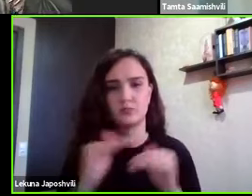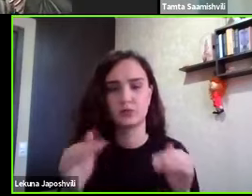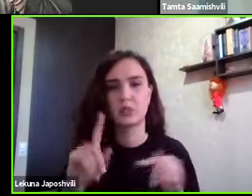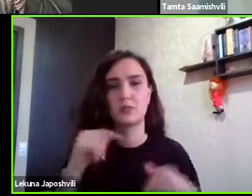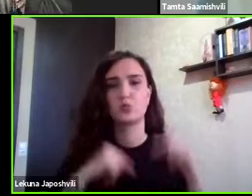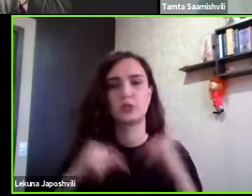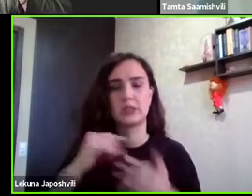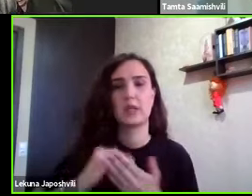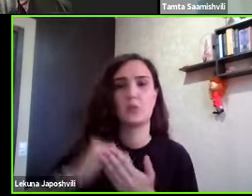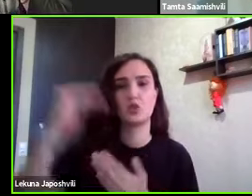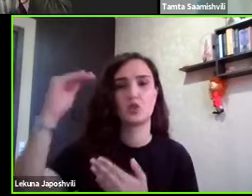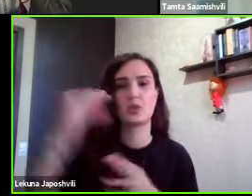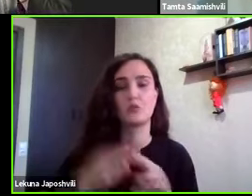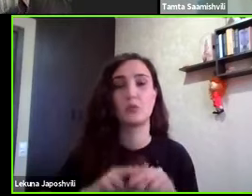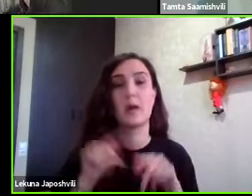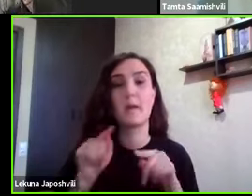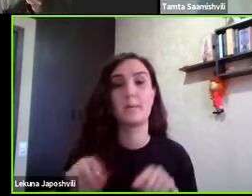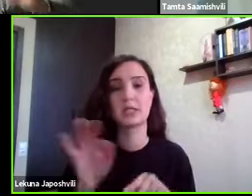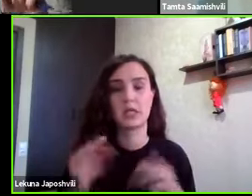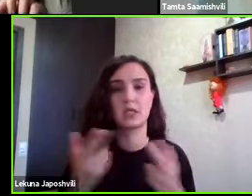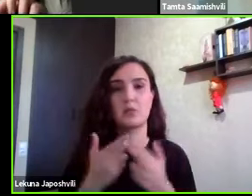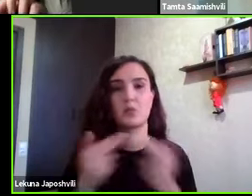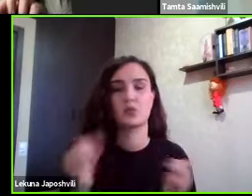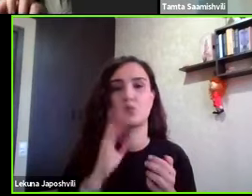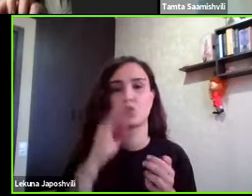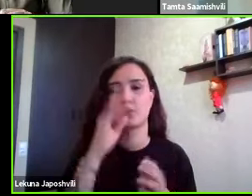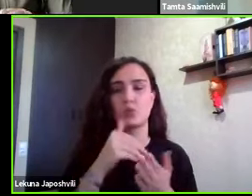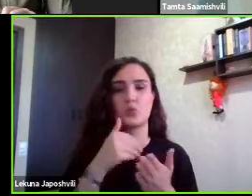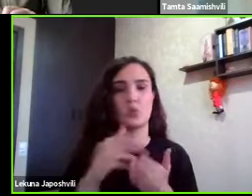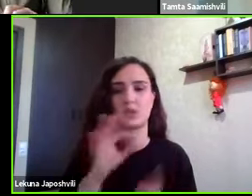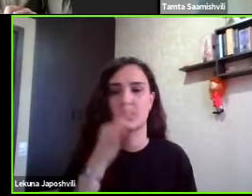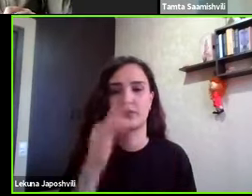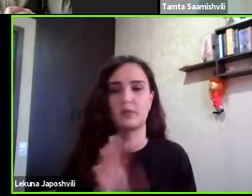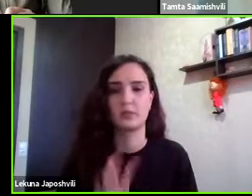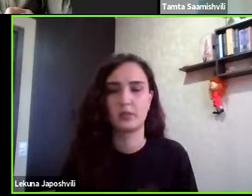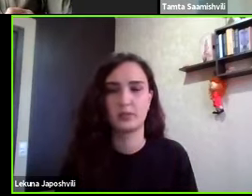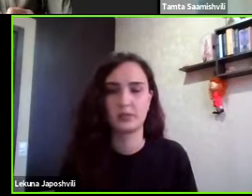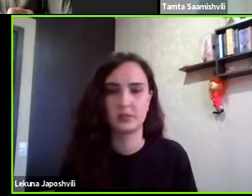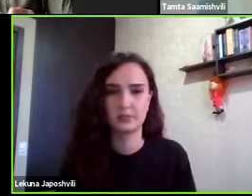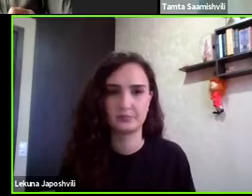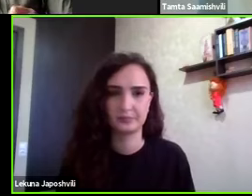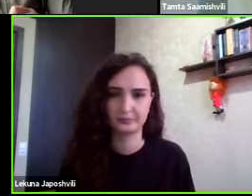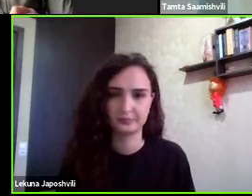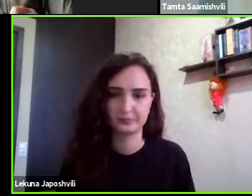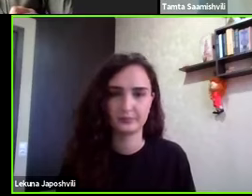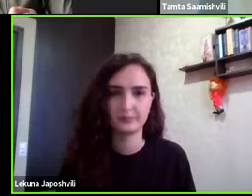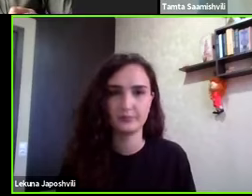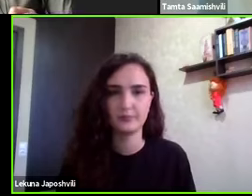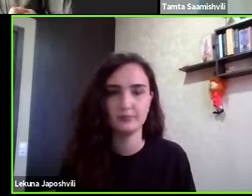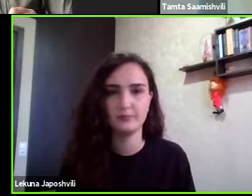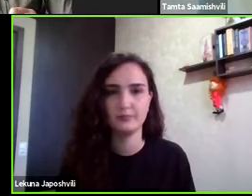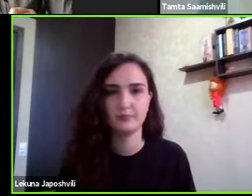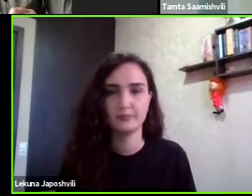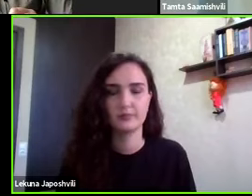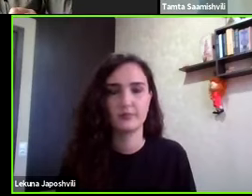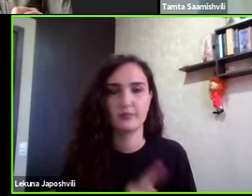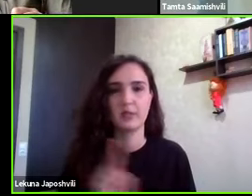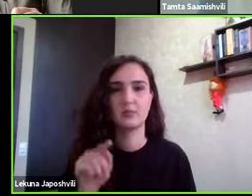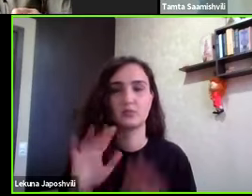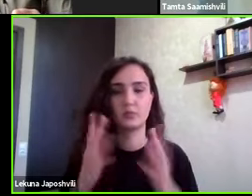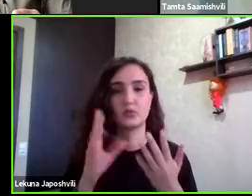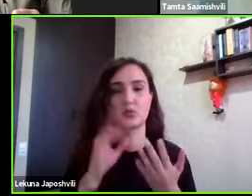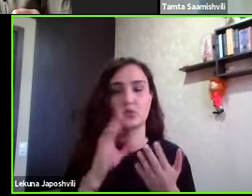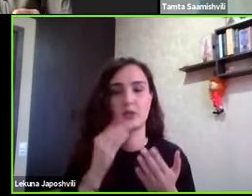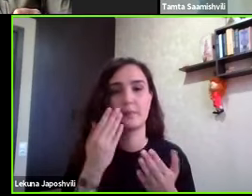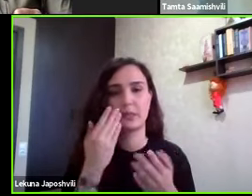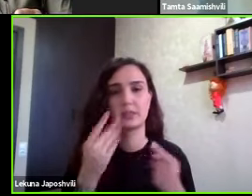იმუნიტეტი აიწიოს. ამდენად ამაზე, რა თქმა უნდა, მშობელს უარს არ ვეუბნებით ხოლმე. მაგრამ აი იმ შემთხვევაში, როდესაც